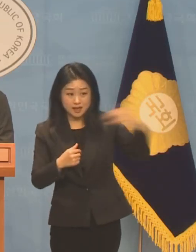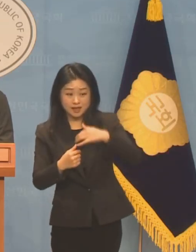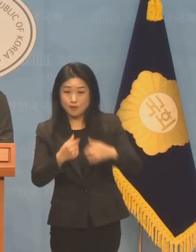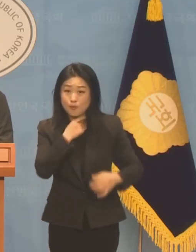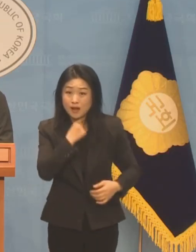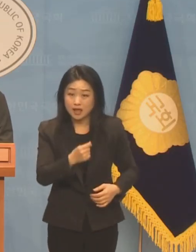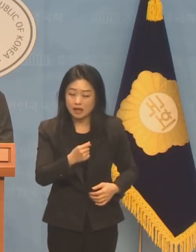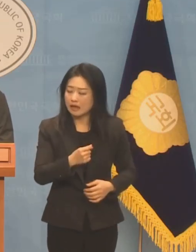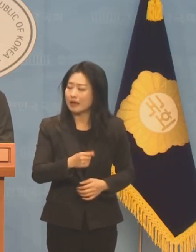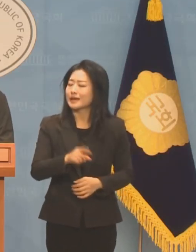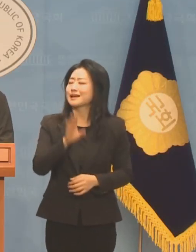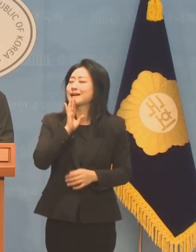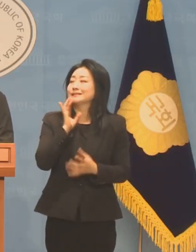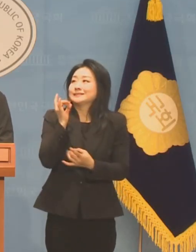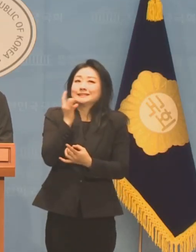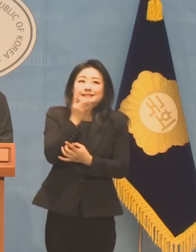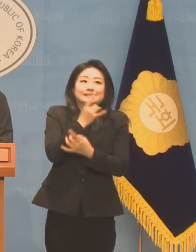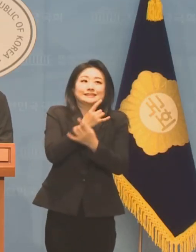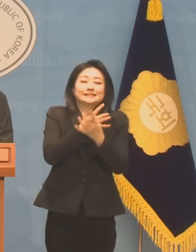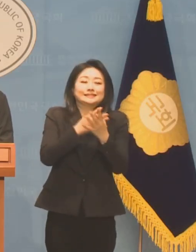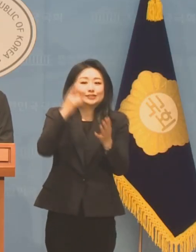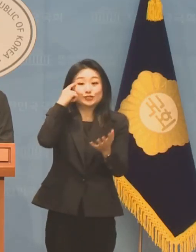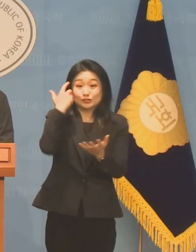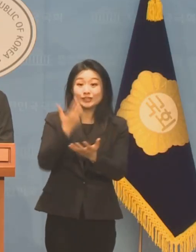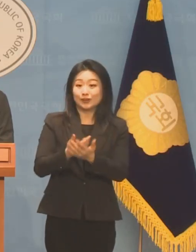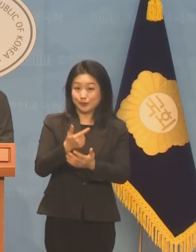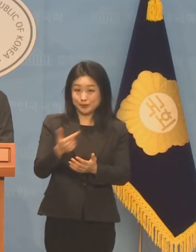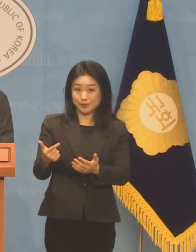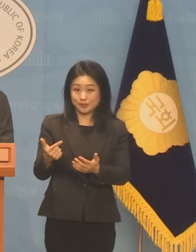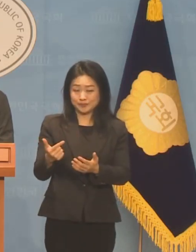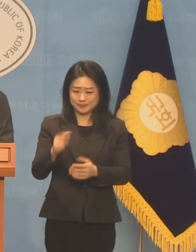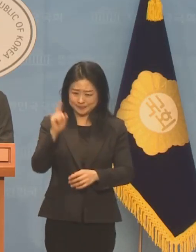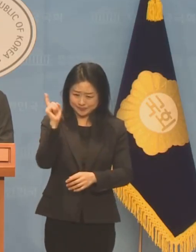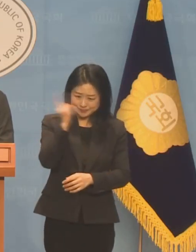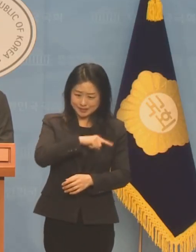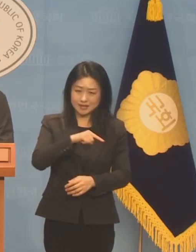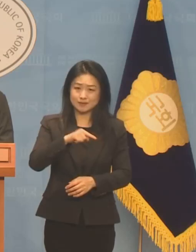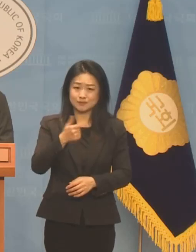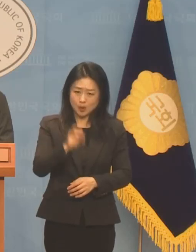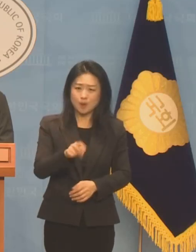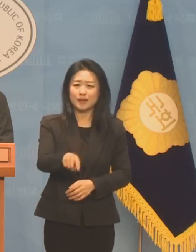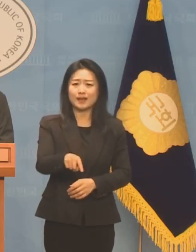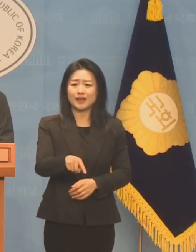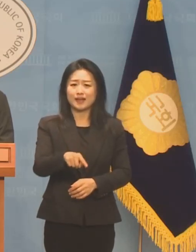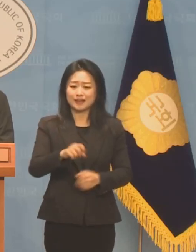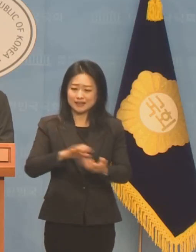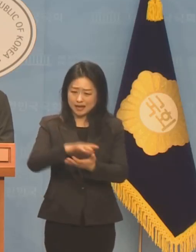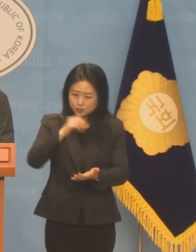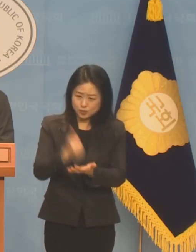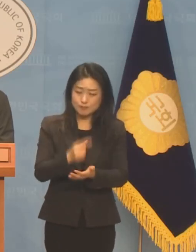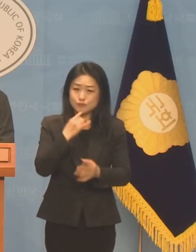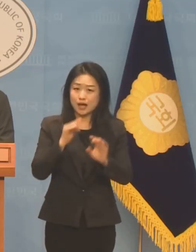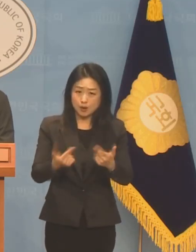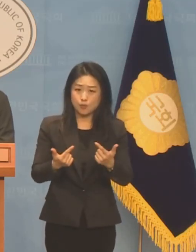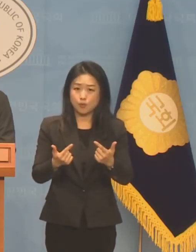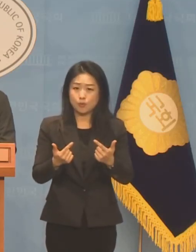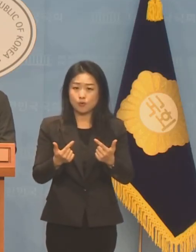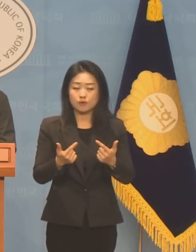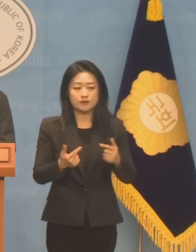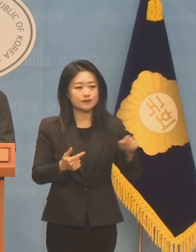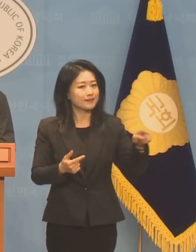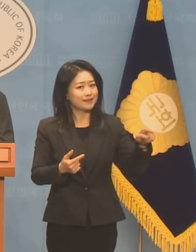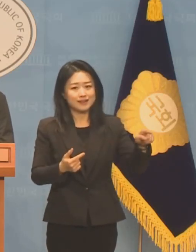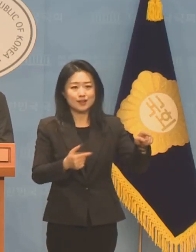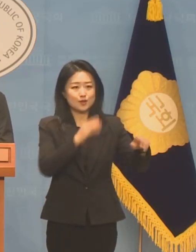그야말로 참으로 끔찍한 자들입니다. 이 흉악범들은 내란죄는 물론 외환죄에서도